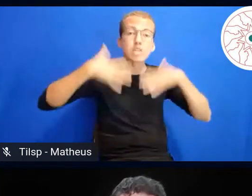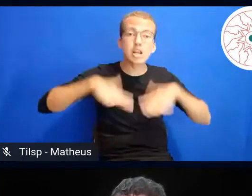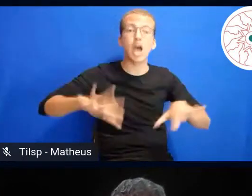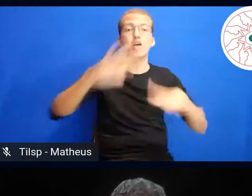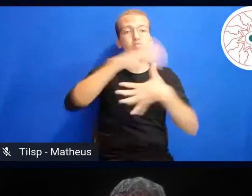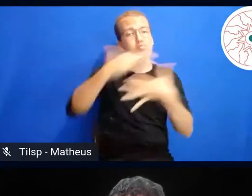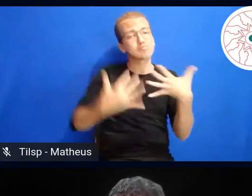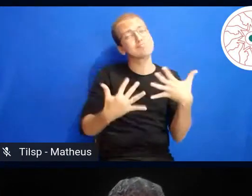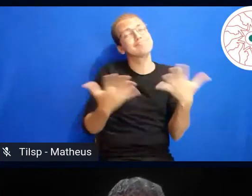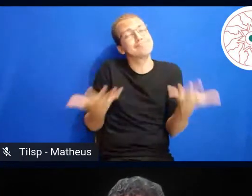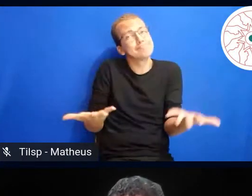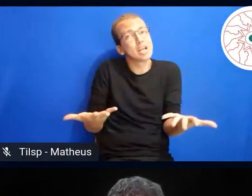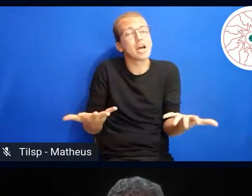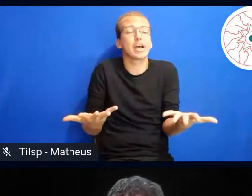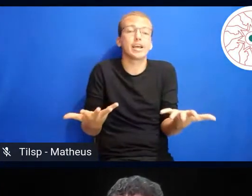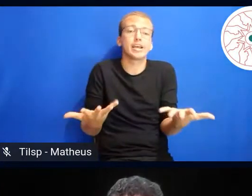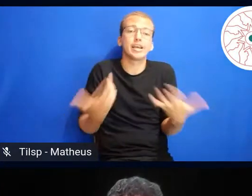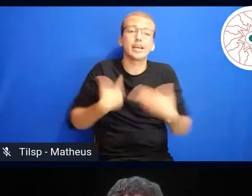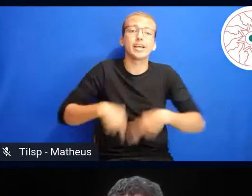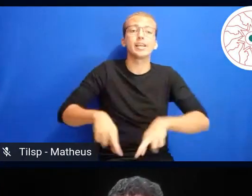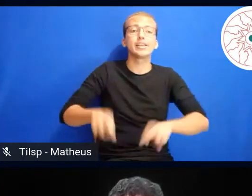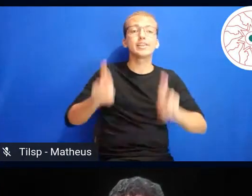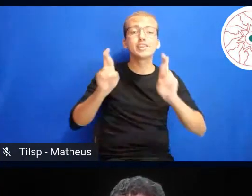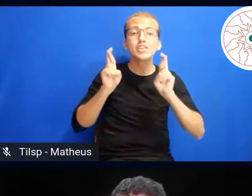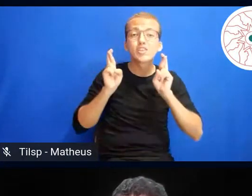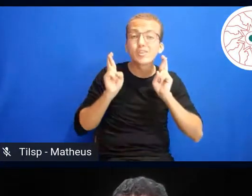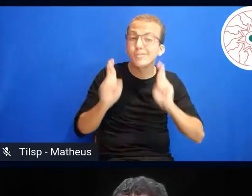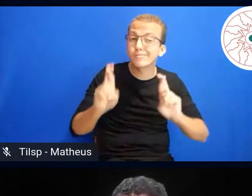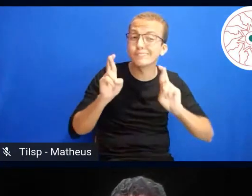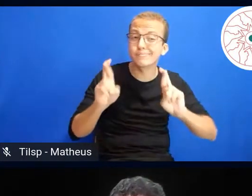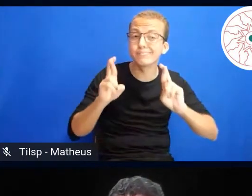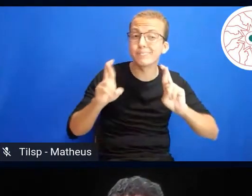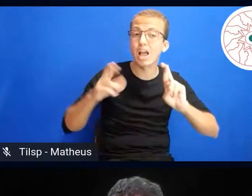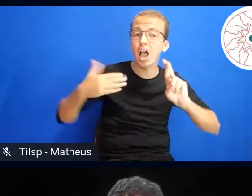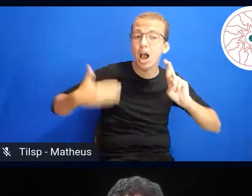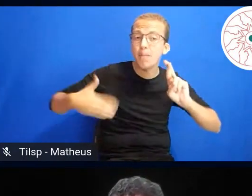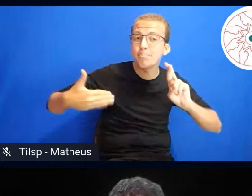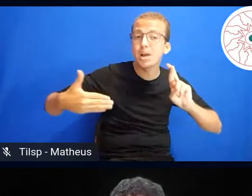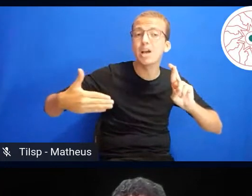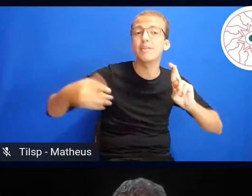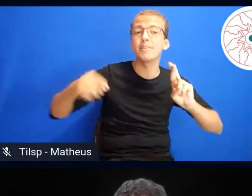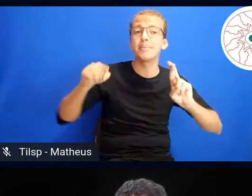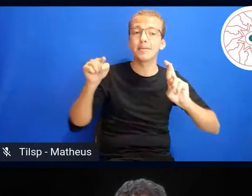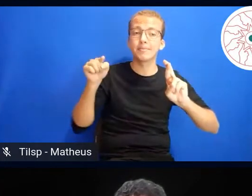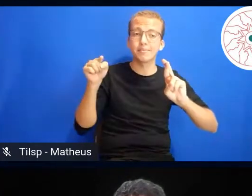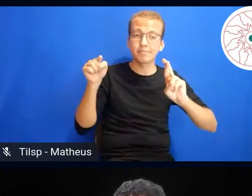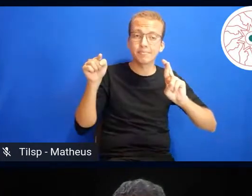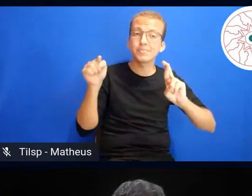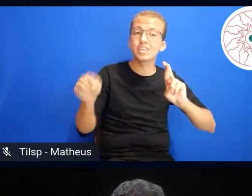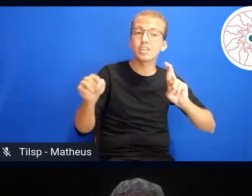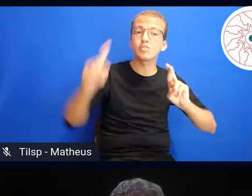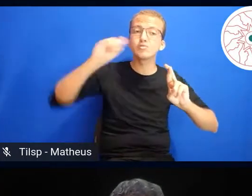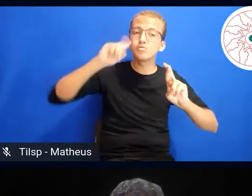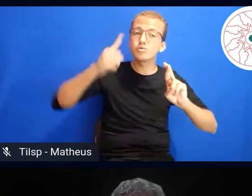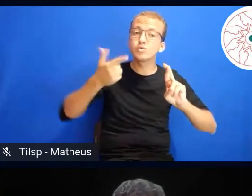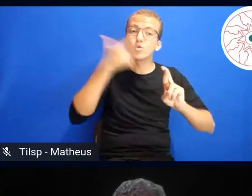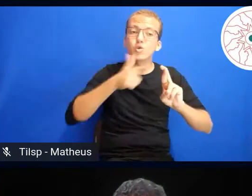torcendo mais ainda para que daqui mais um tempo ele possa estar escrevendo em sua própria